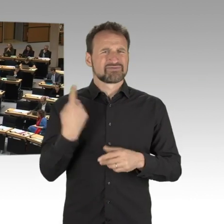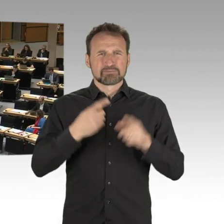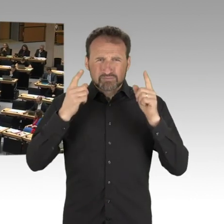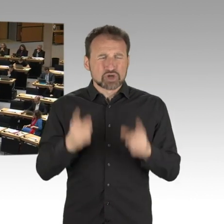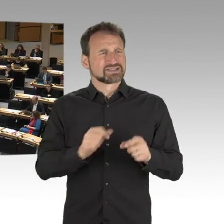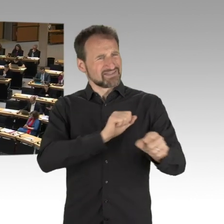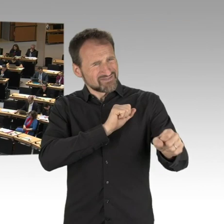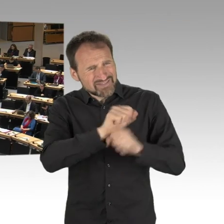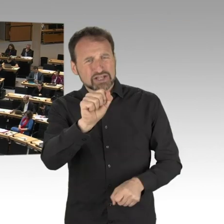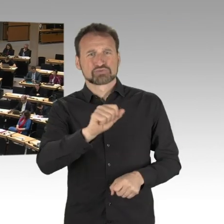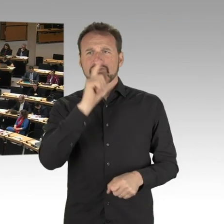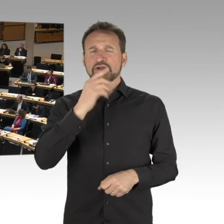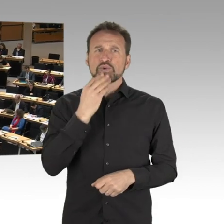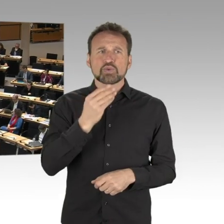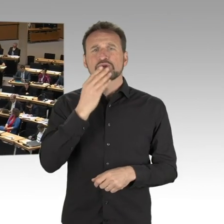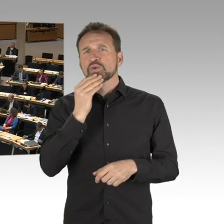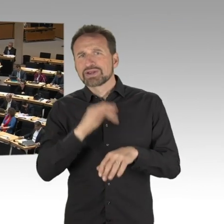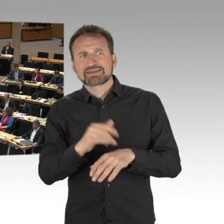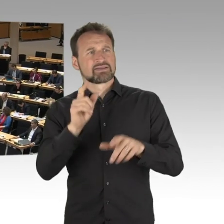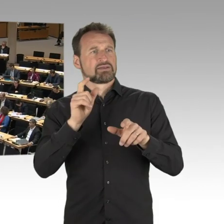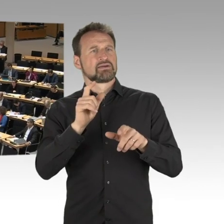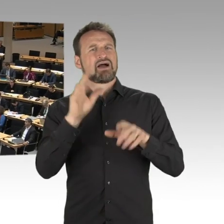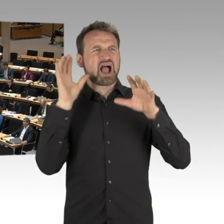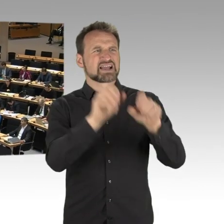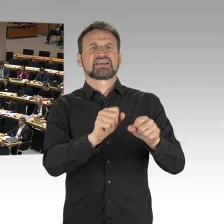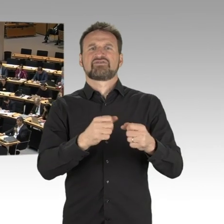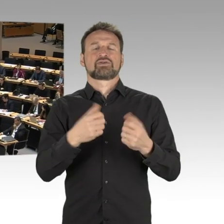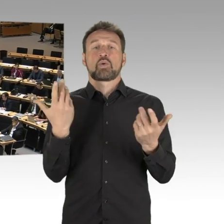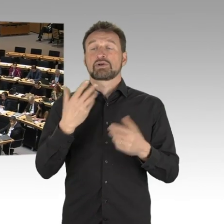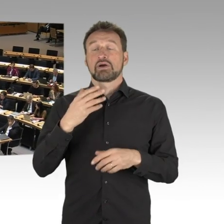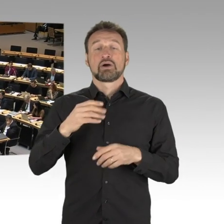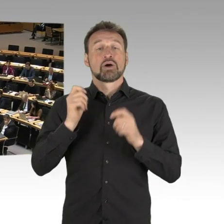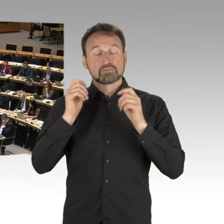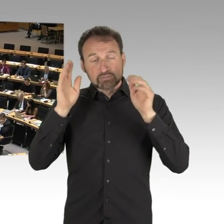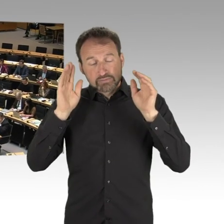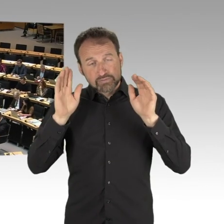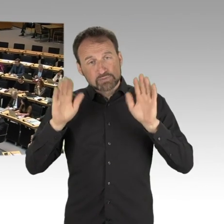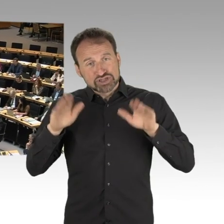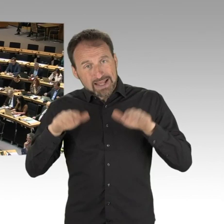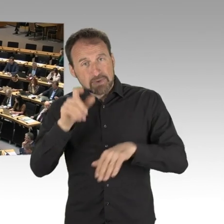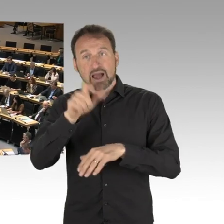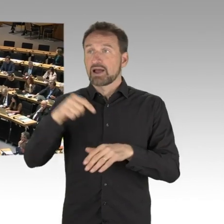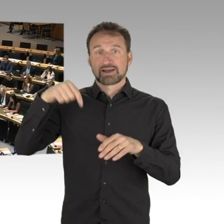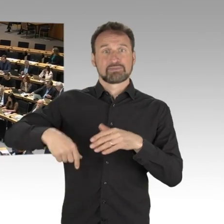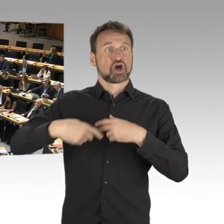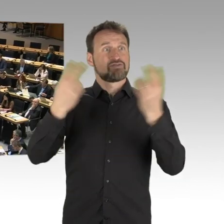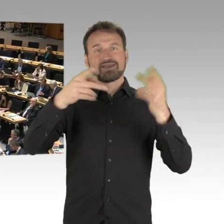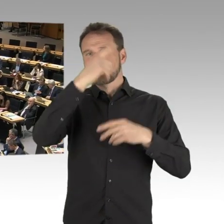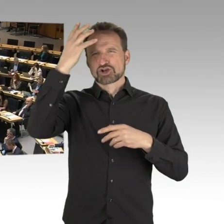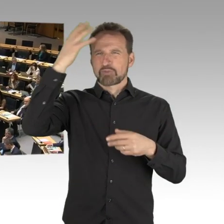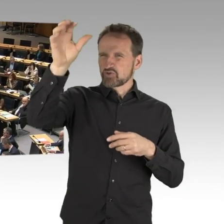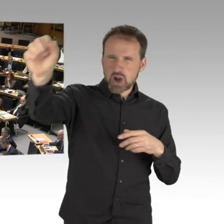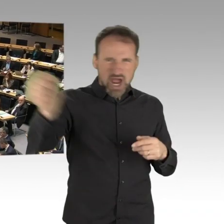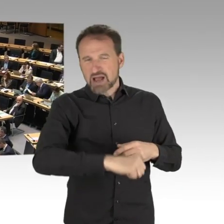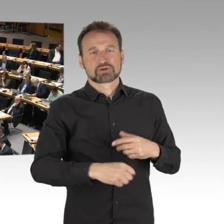werden, wenn einer Muslima in aller Öffentlichkeit das Kopftuch heruntergerissen wird oder wenn ein gleichgeschlechtliches Paar auf offener Straße angegriffen wird.